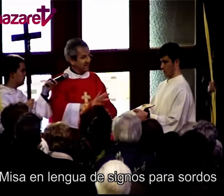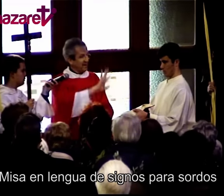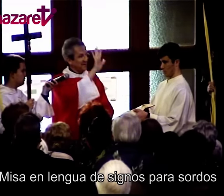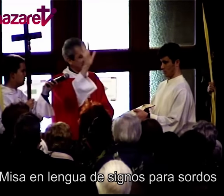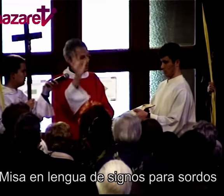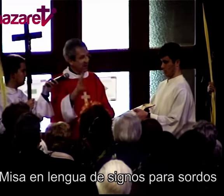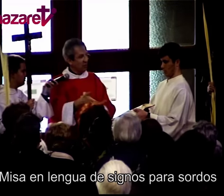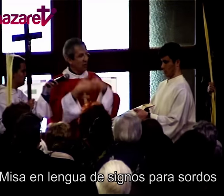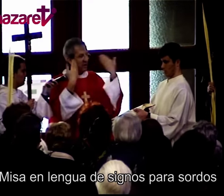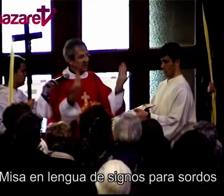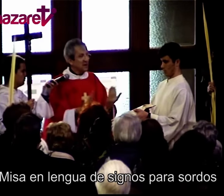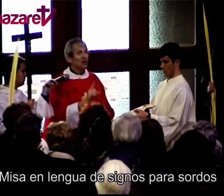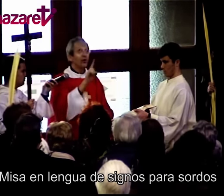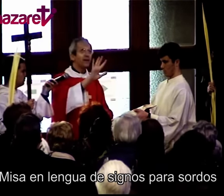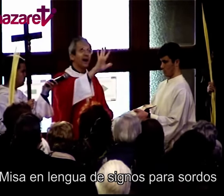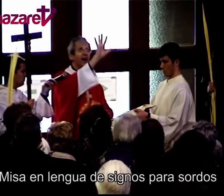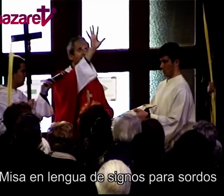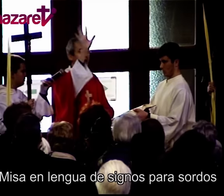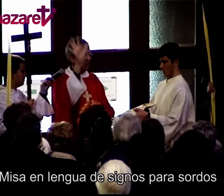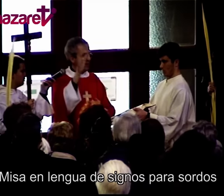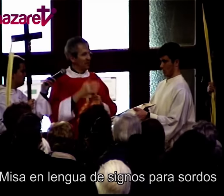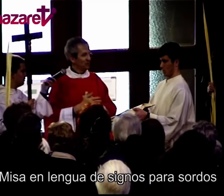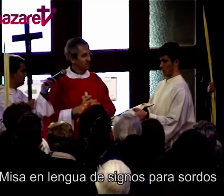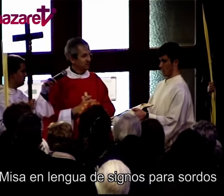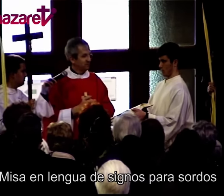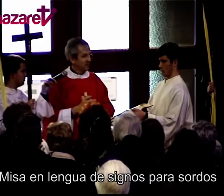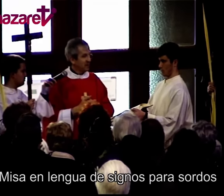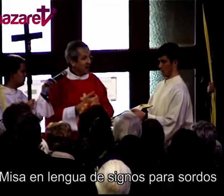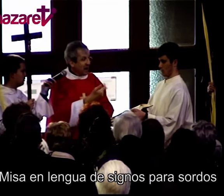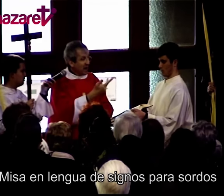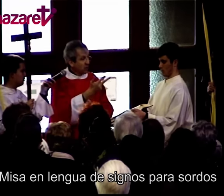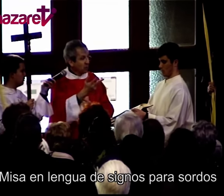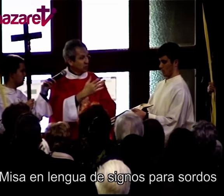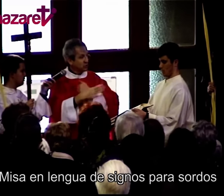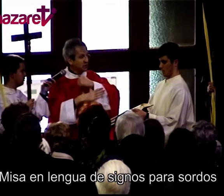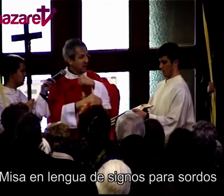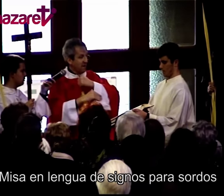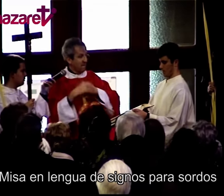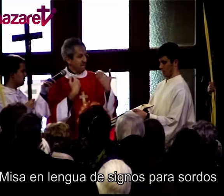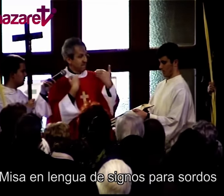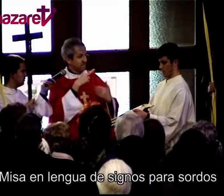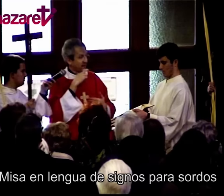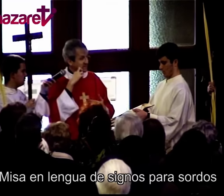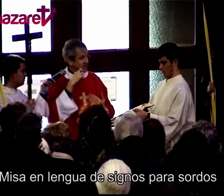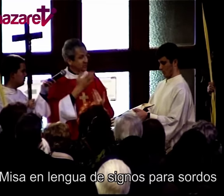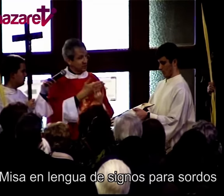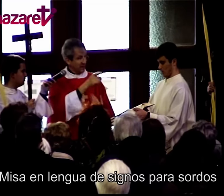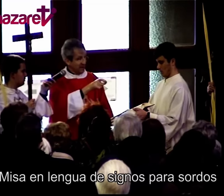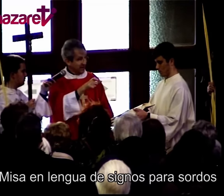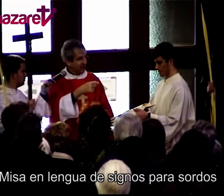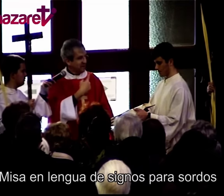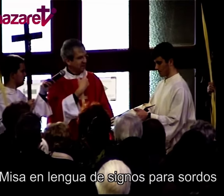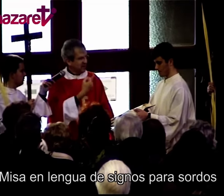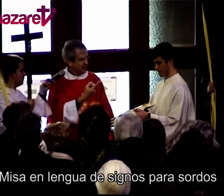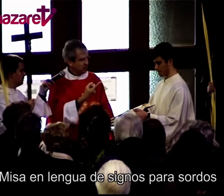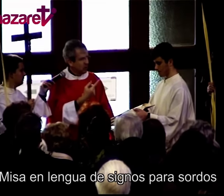Paz en el cielo y gloria en lo alto». Algunos fariseos entre